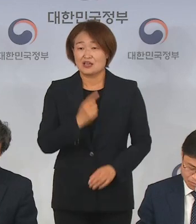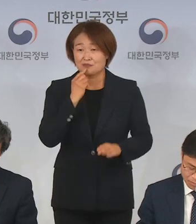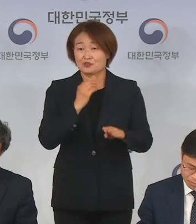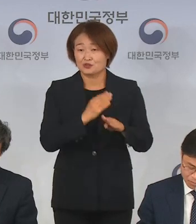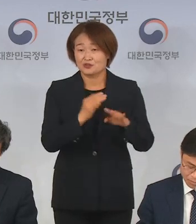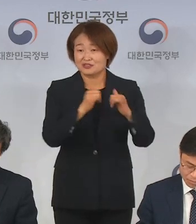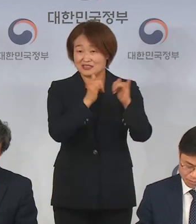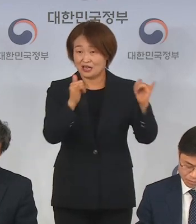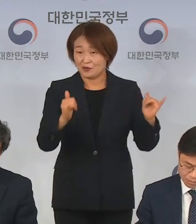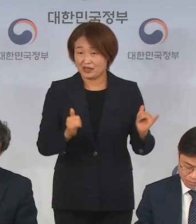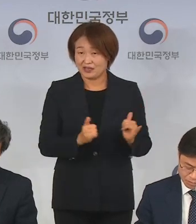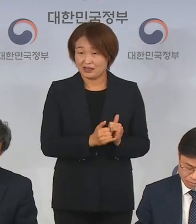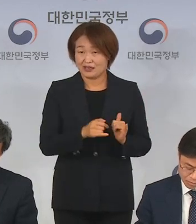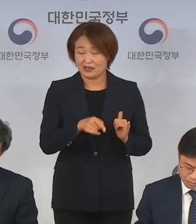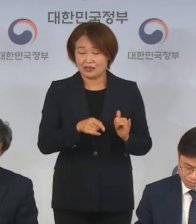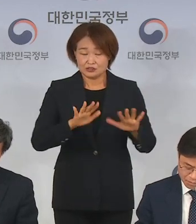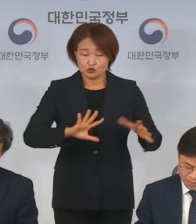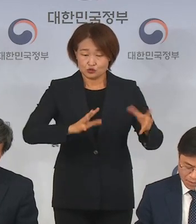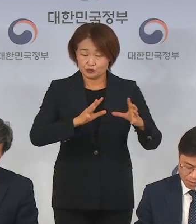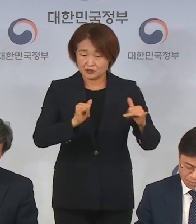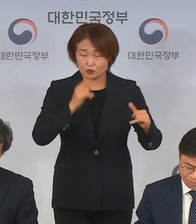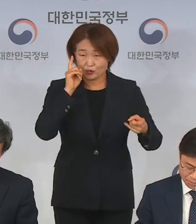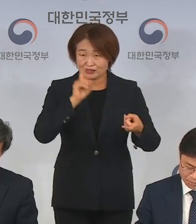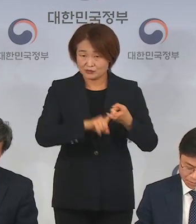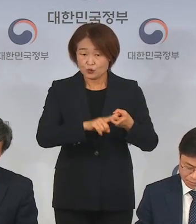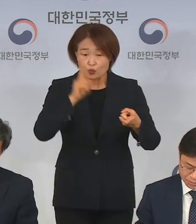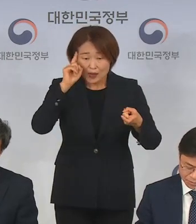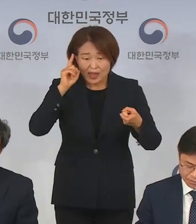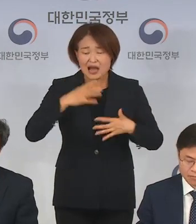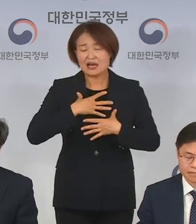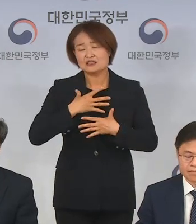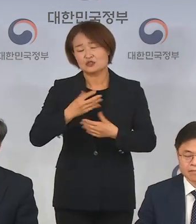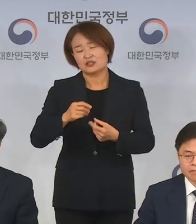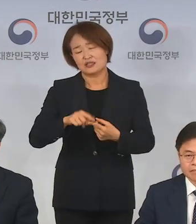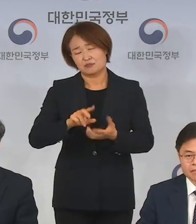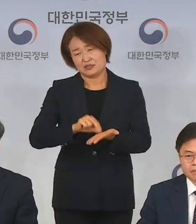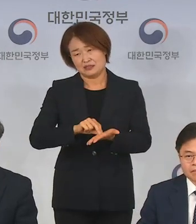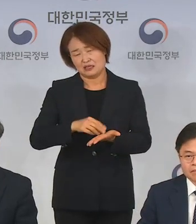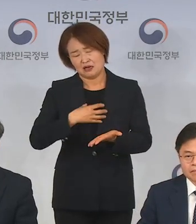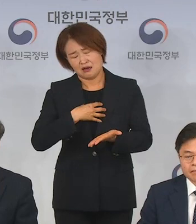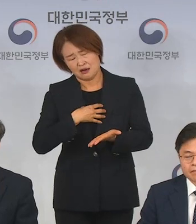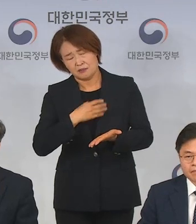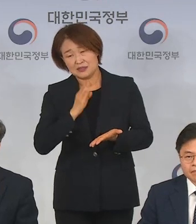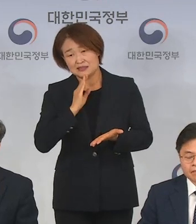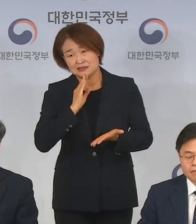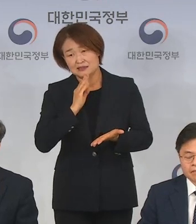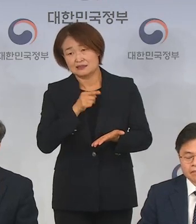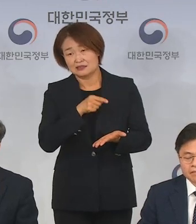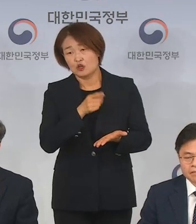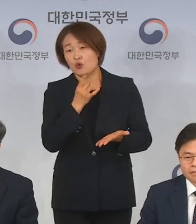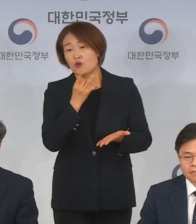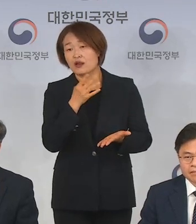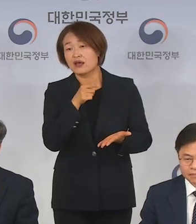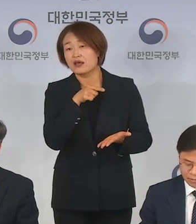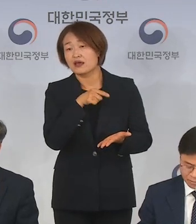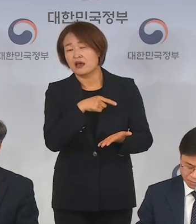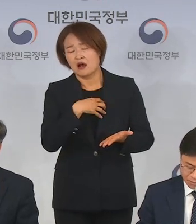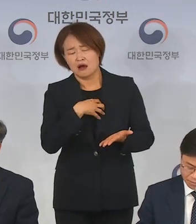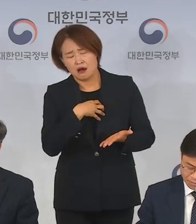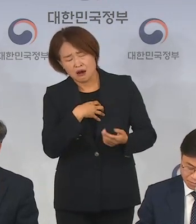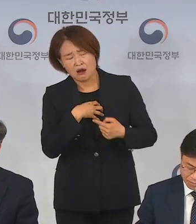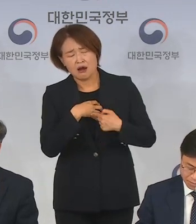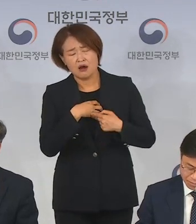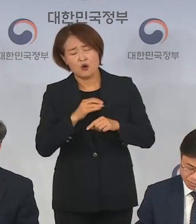민주사회에서 이렇게 전국민적인 관심사안 특히 안전과 관계된 우려사안에 대해서는 통상적으로 그